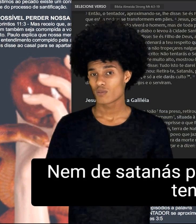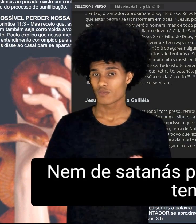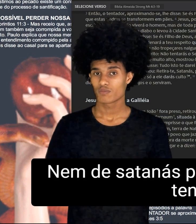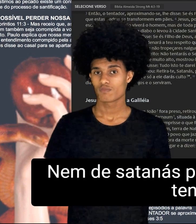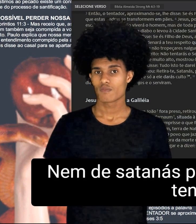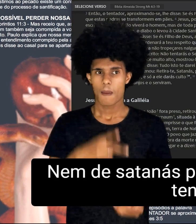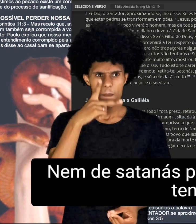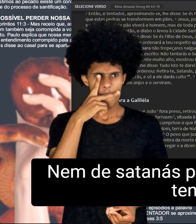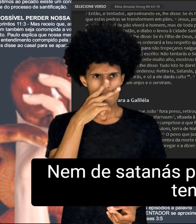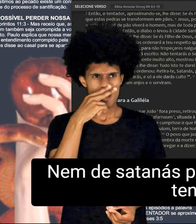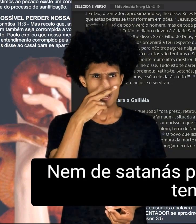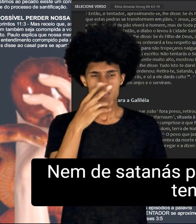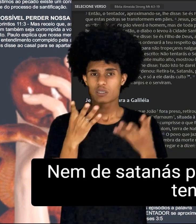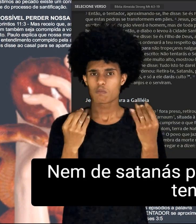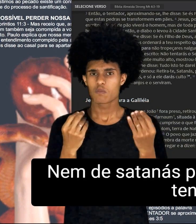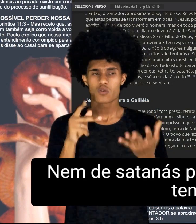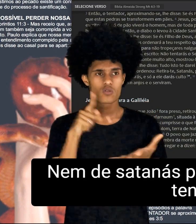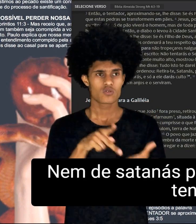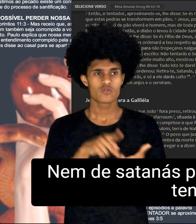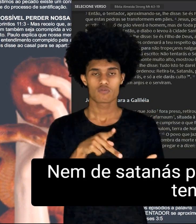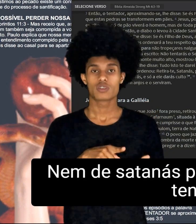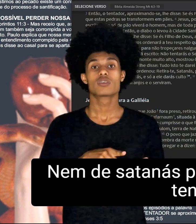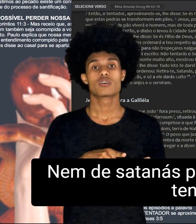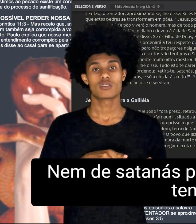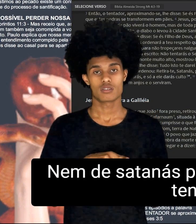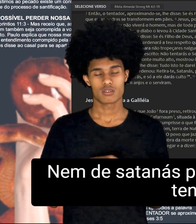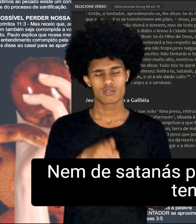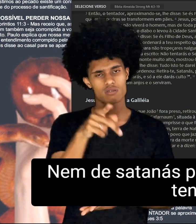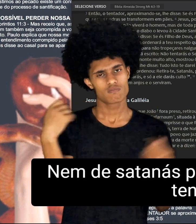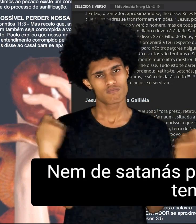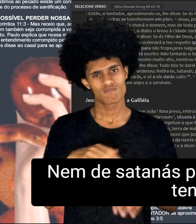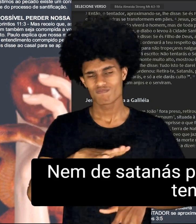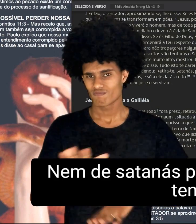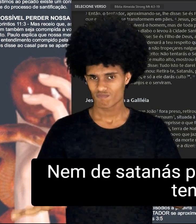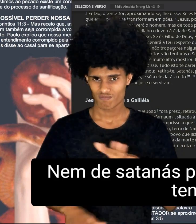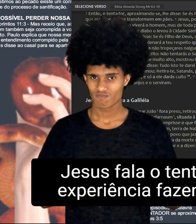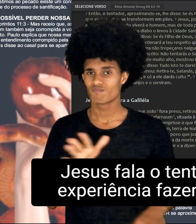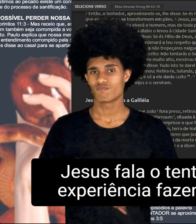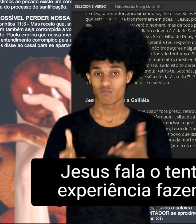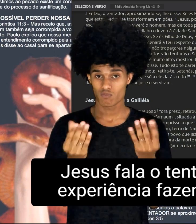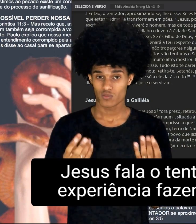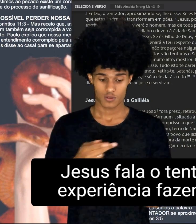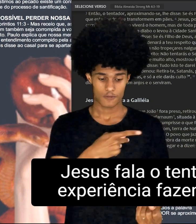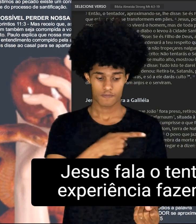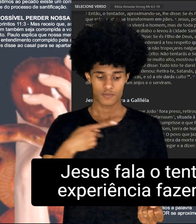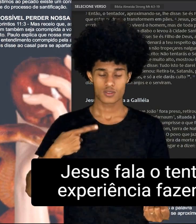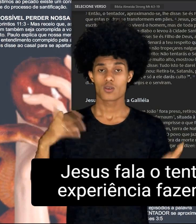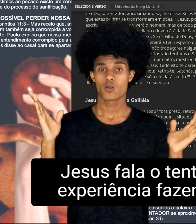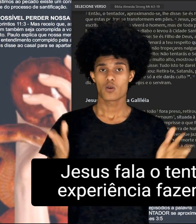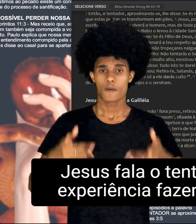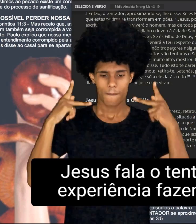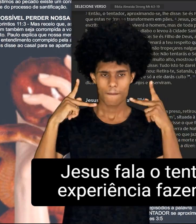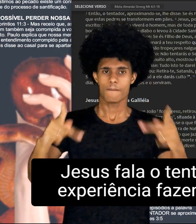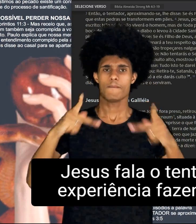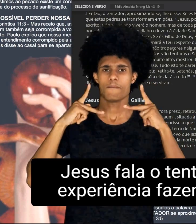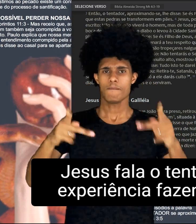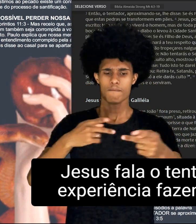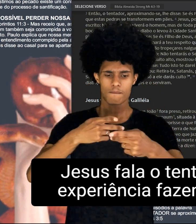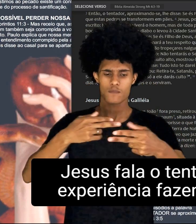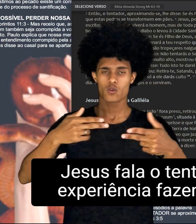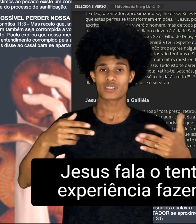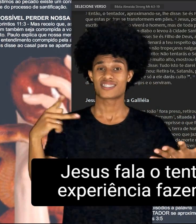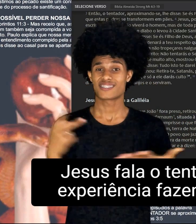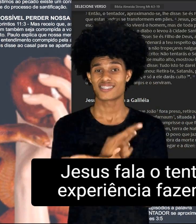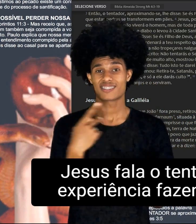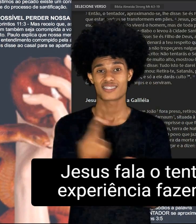diabo nem de Satanás? Pode chamar ele de peirazo. O tentador, lembra? Jesus fala o tentador, tá aqui, ó. Tentar, fazer experiência,